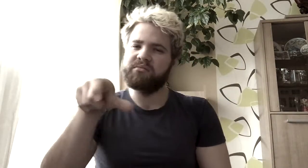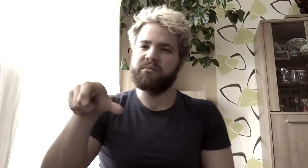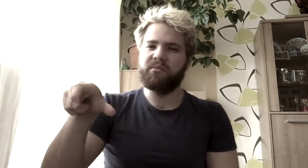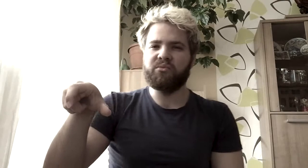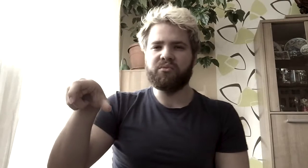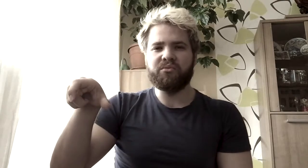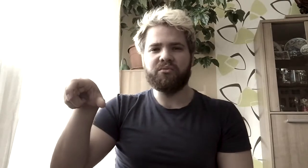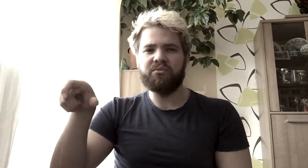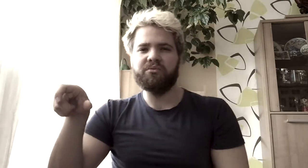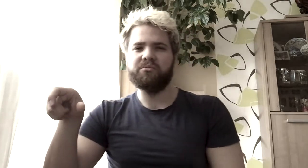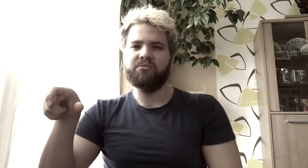strangers are coming.